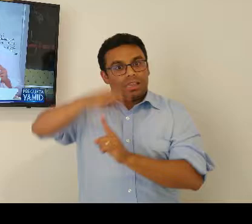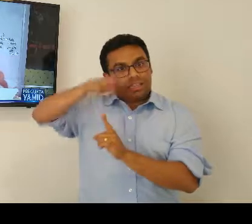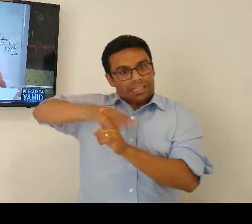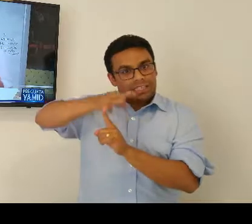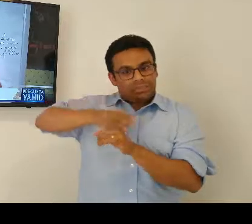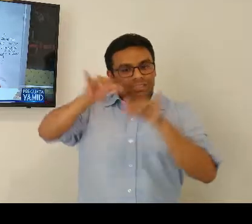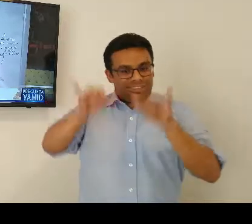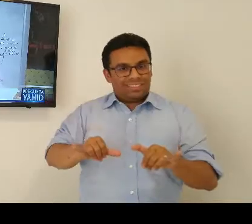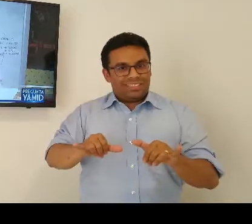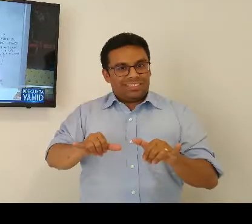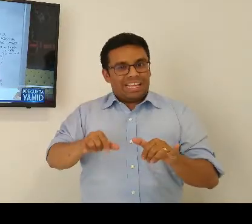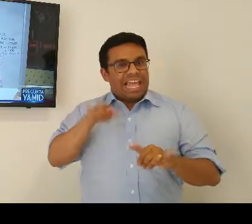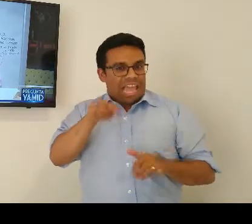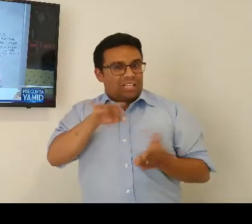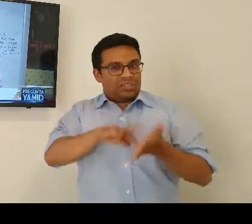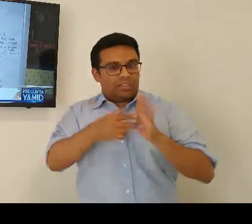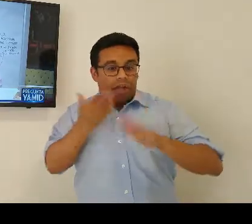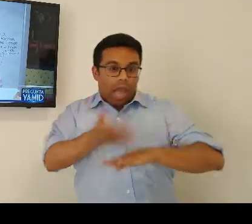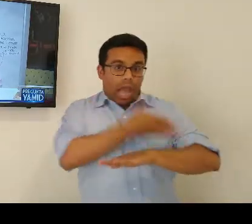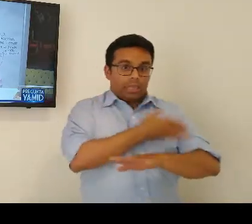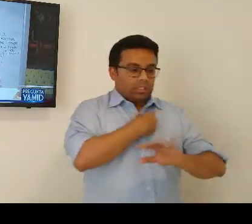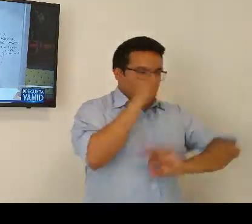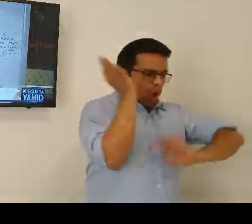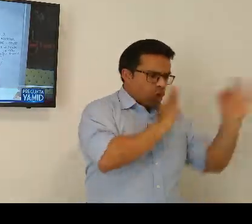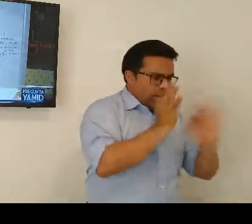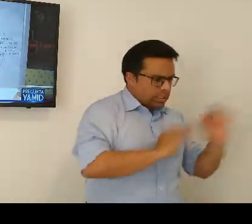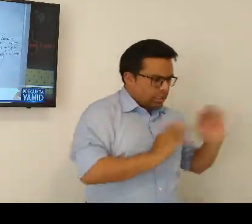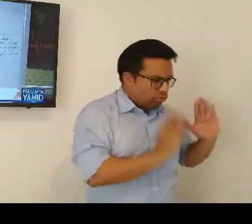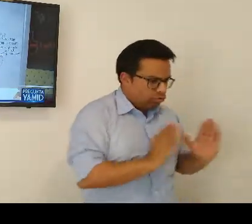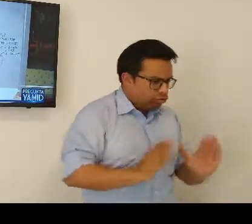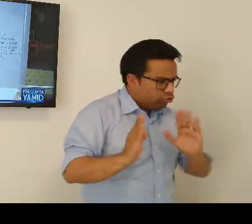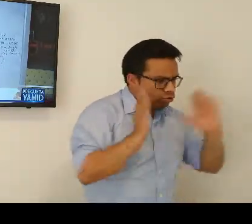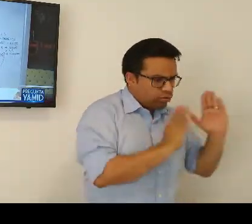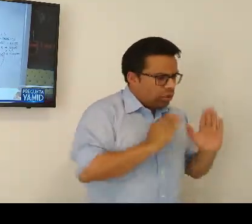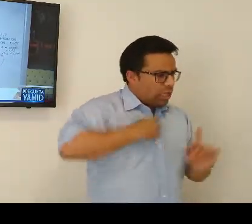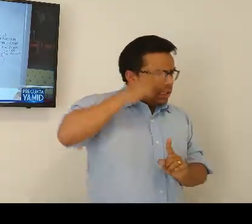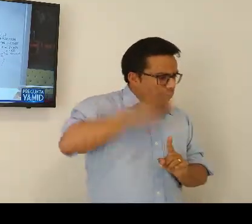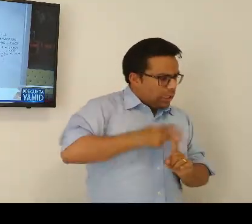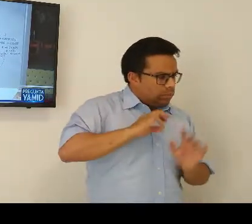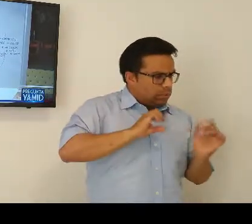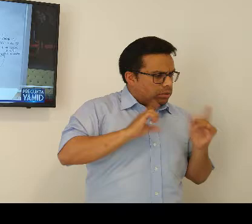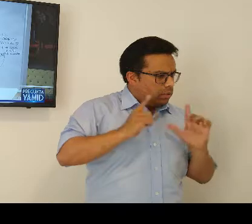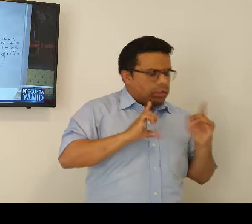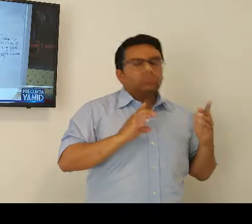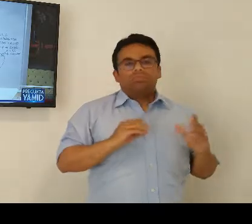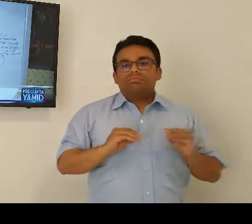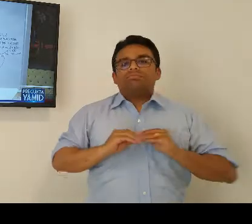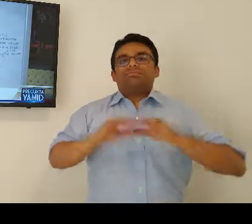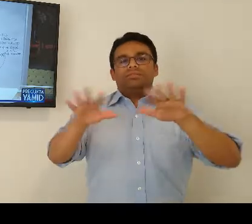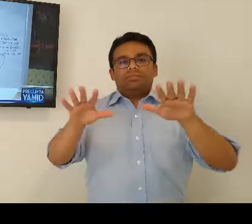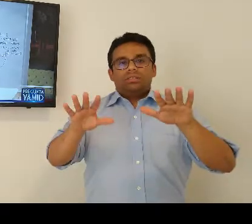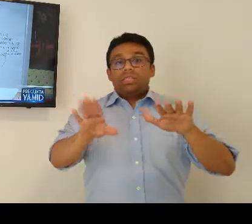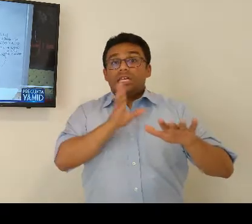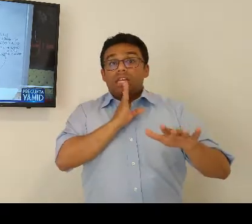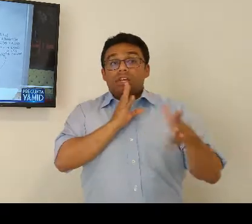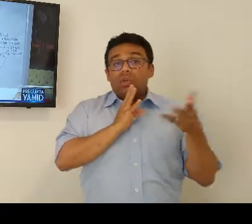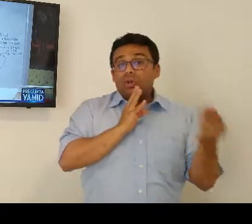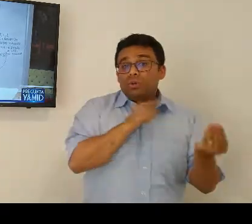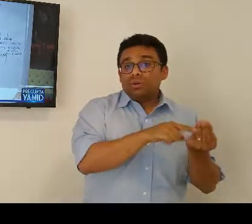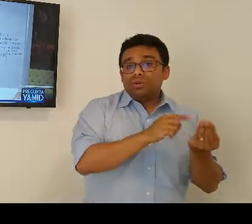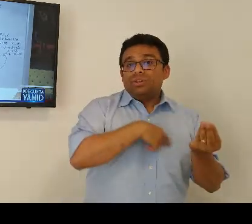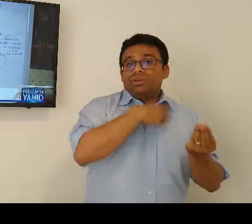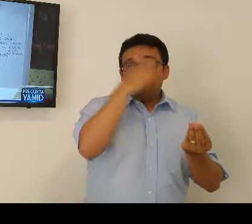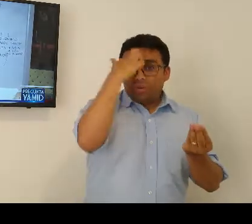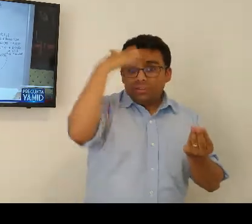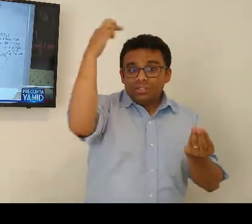contingencia. Para ese plan de economía de contingencia para 3 meses es el que estamos preparando en Bogotá, tanto con un equipo de científicos y epidemiólogos que